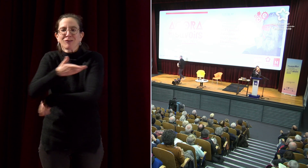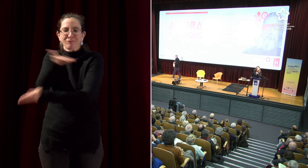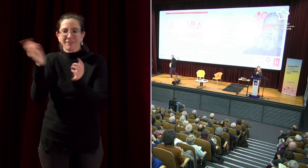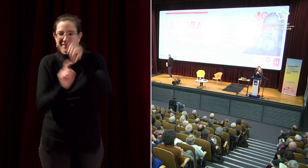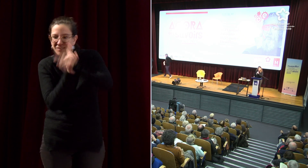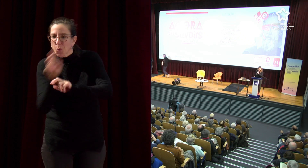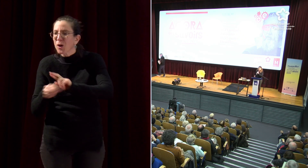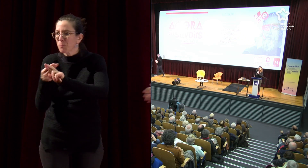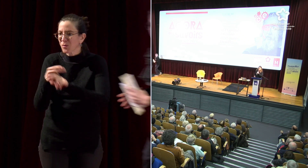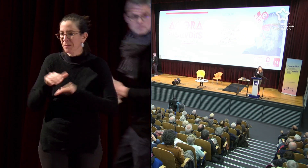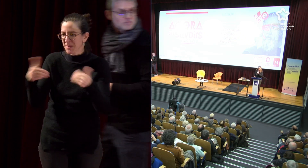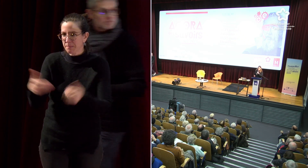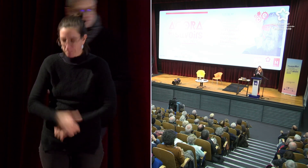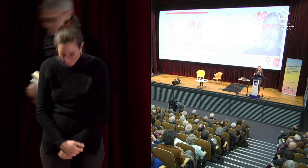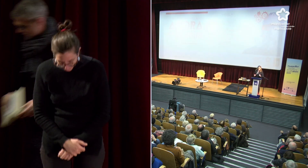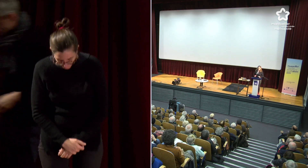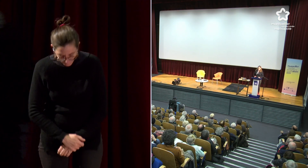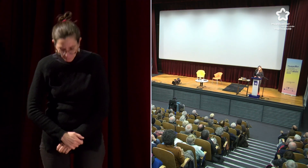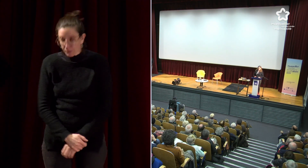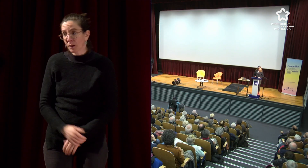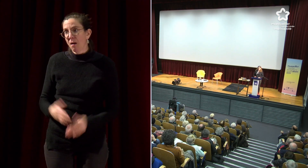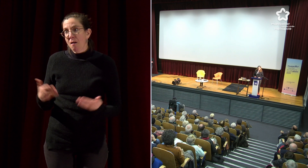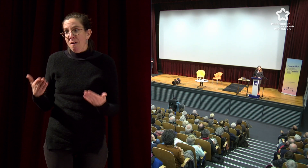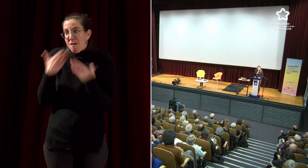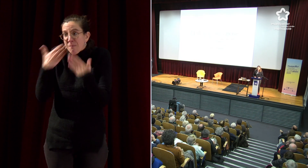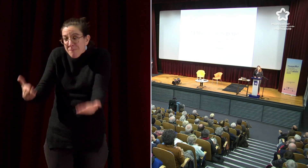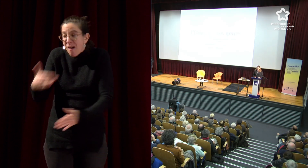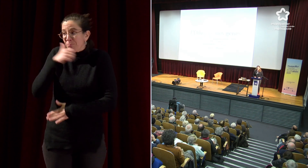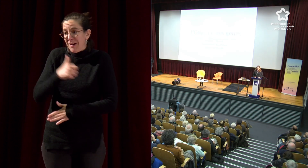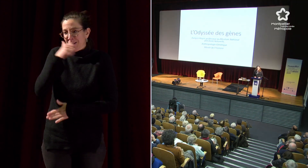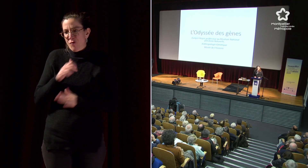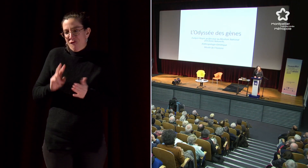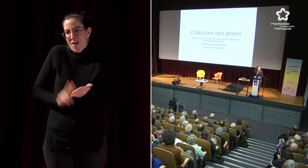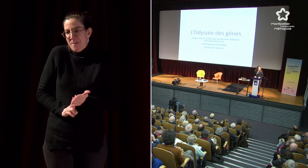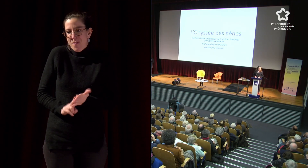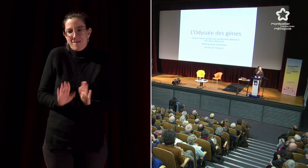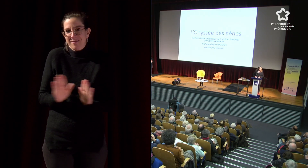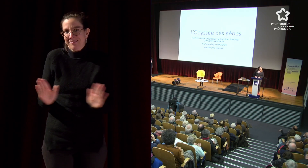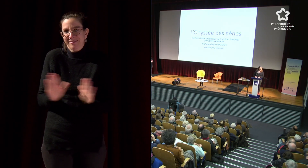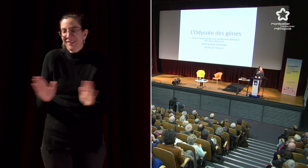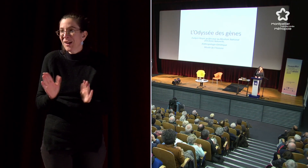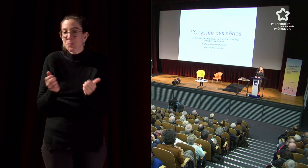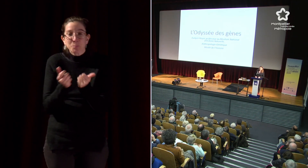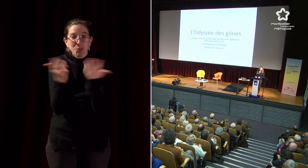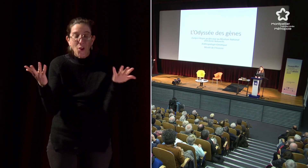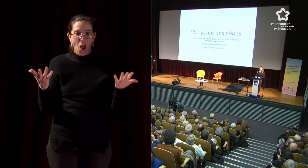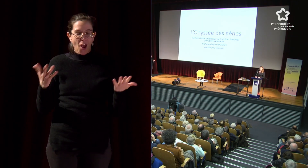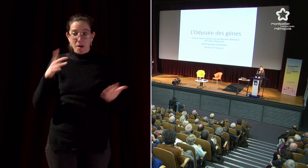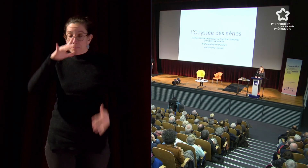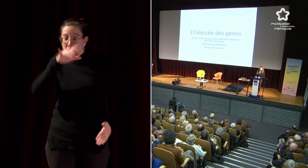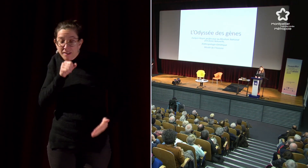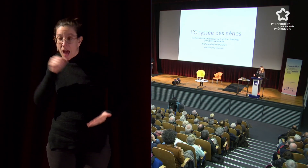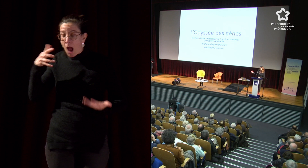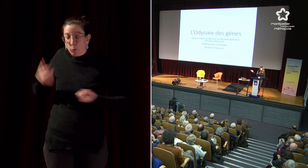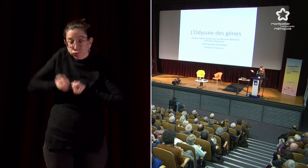Alors je pense que c'est là le micro. Alors franchement, merci de votre patience. Ça a été une succession de hasards